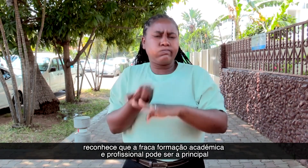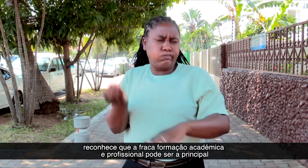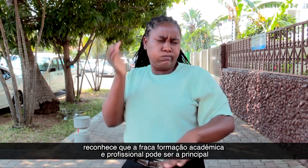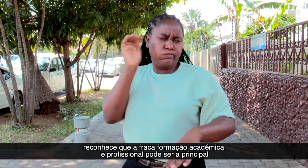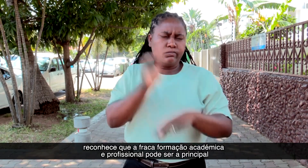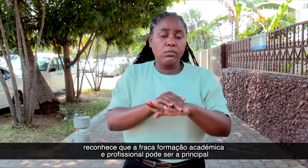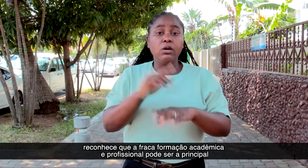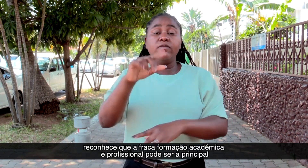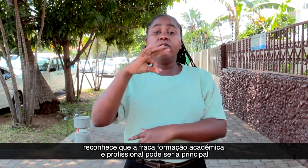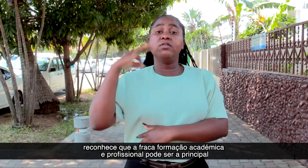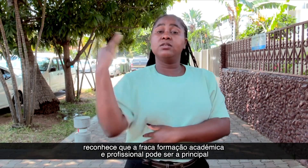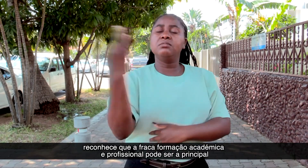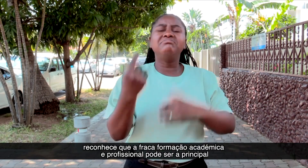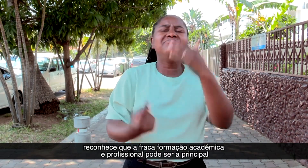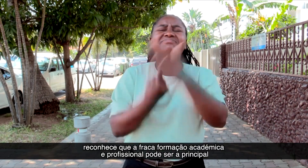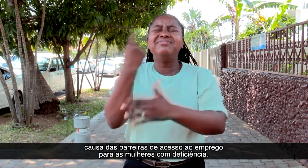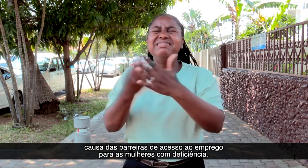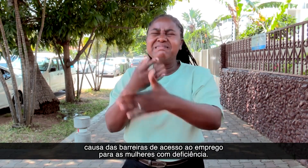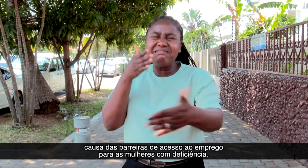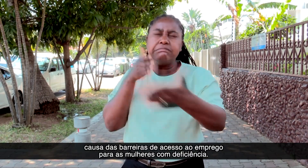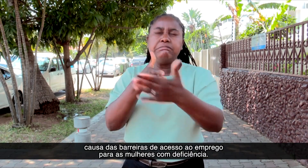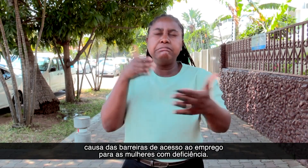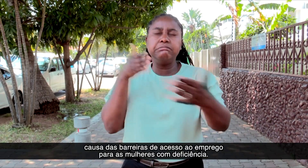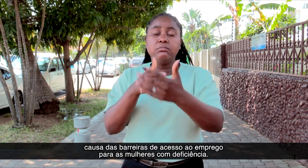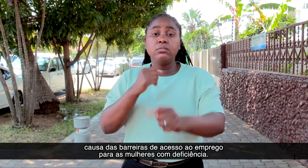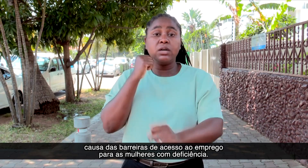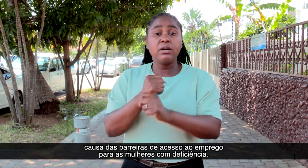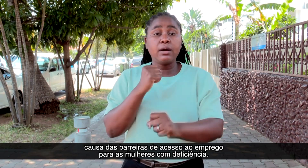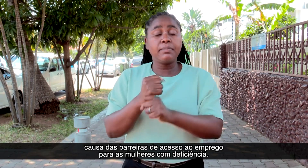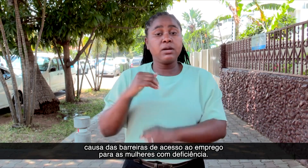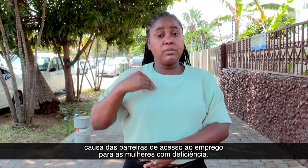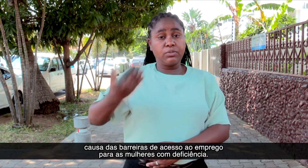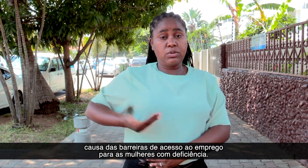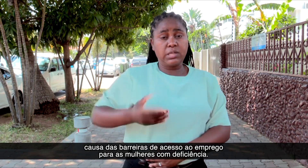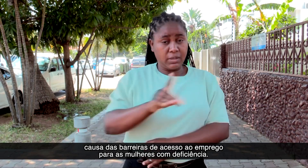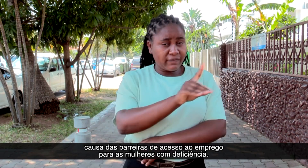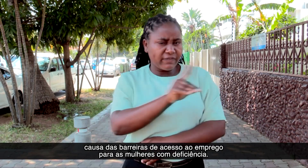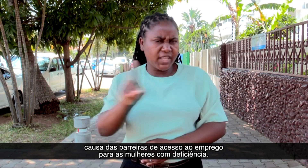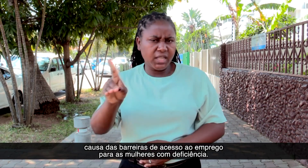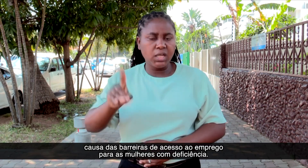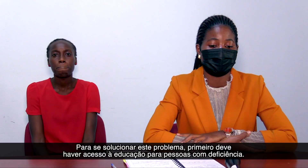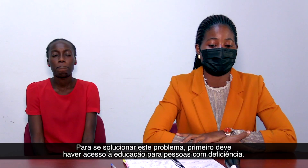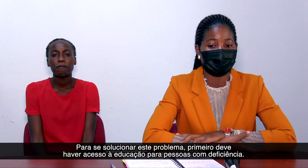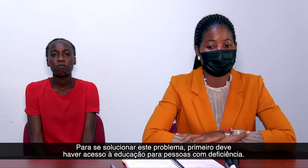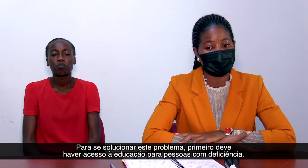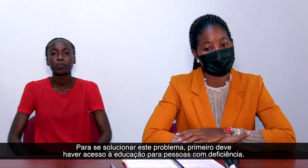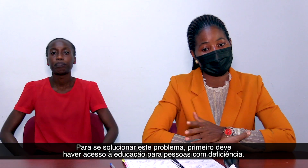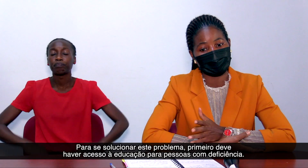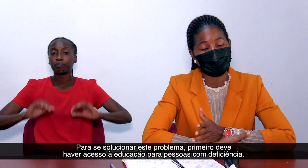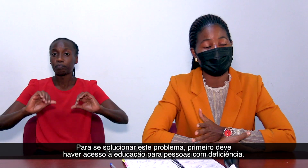e profissional pode ser a principal causa das barreiras de acesso ao emprego para mulheres com deficiência. Bem, para se